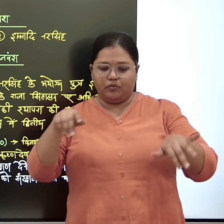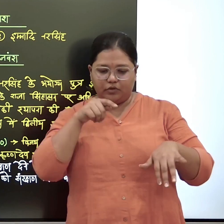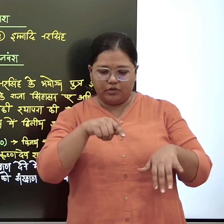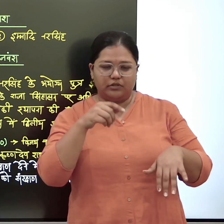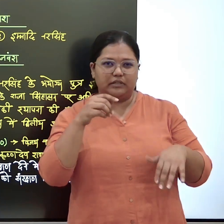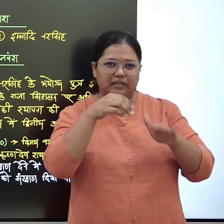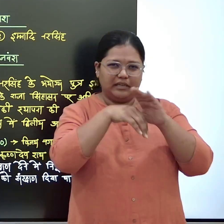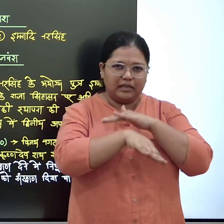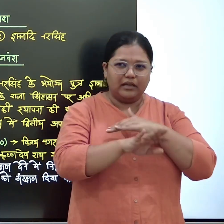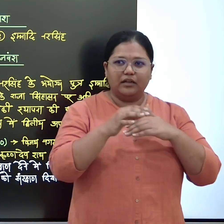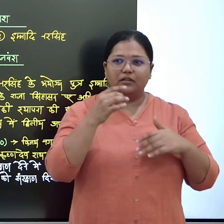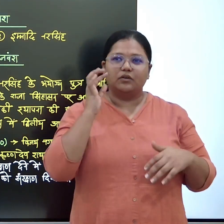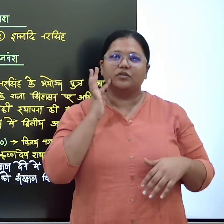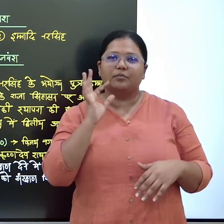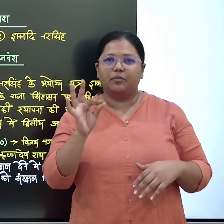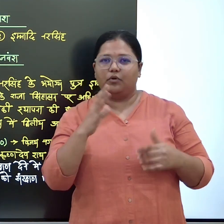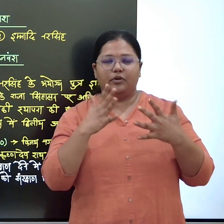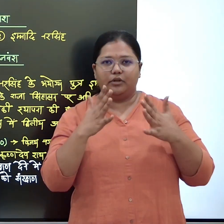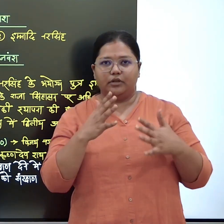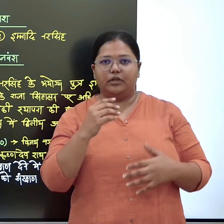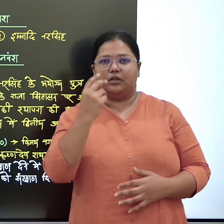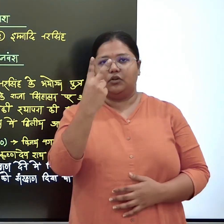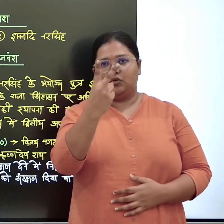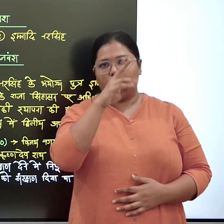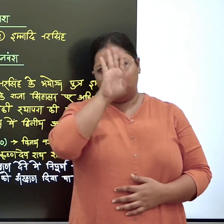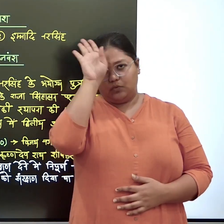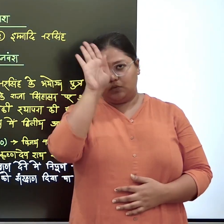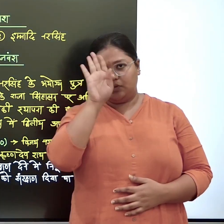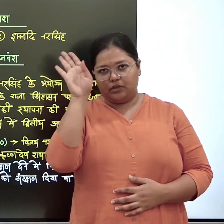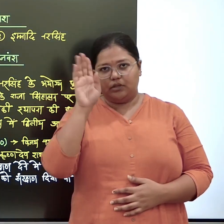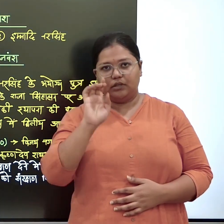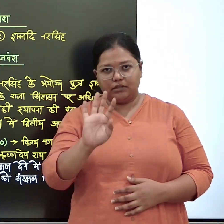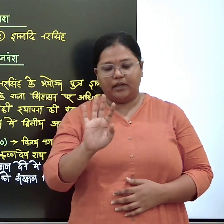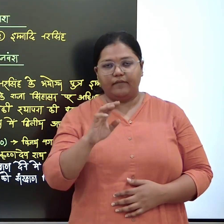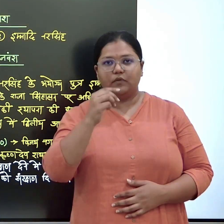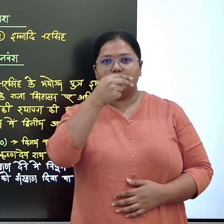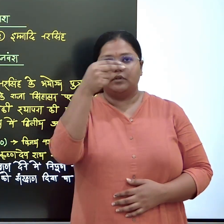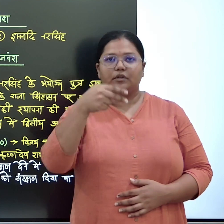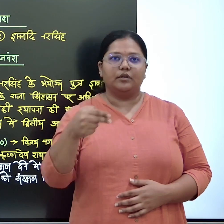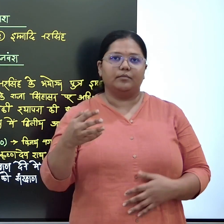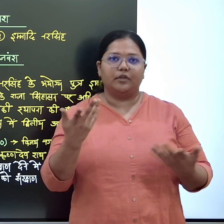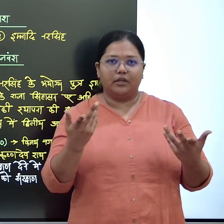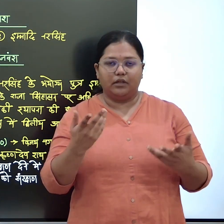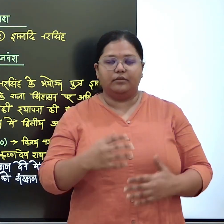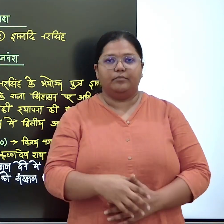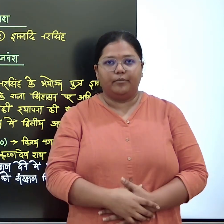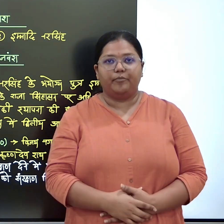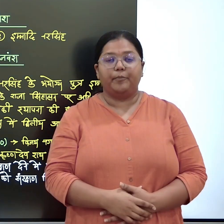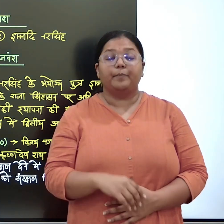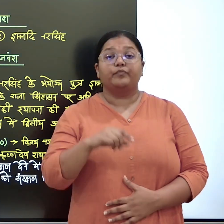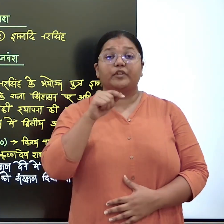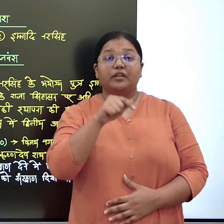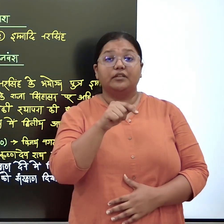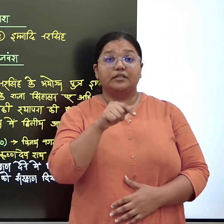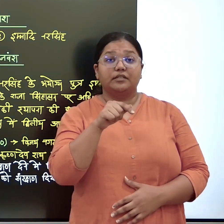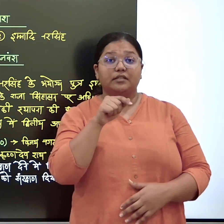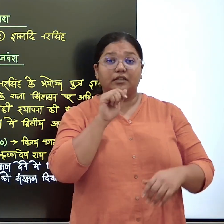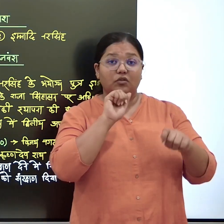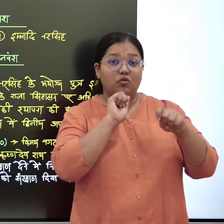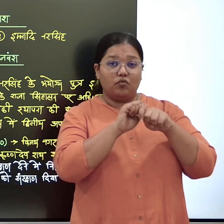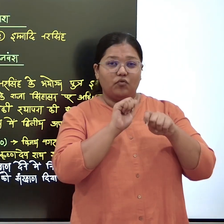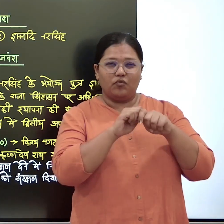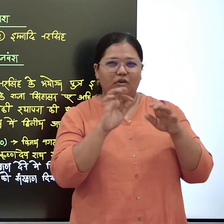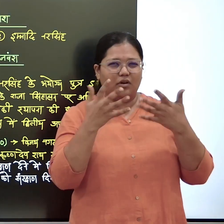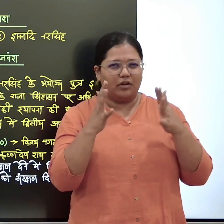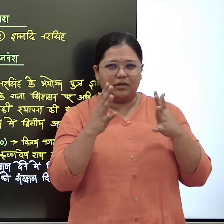लो। ठीक, जो जो वास्तविकता में आए थे, परंतु इनके द्वारा जो है वो कोई काम जो है वो ढंग का है नहीं, ना आता